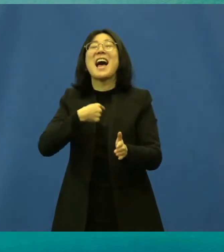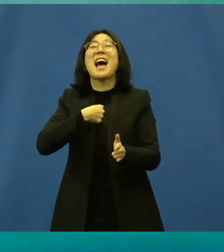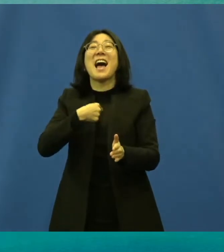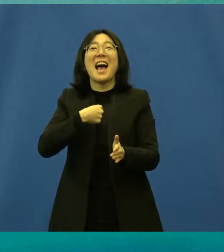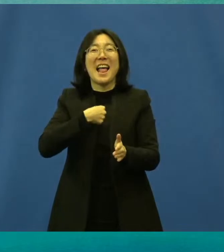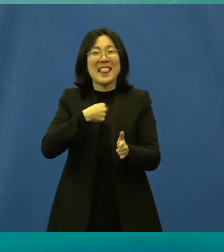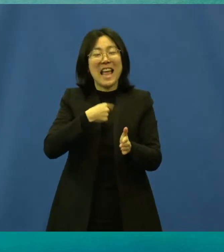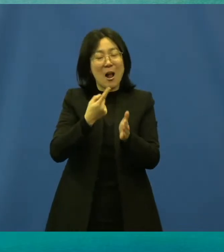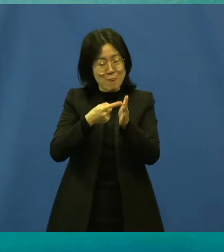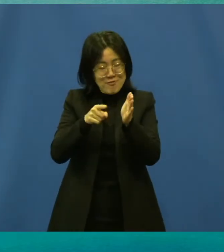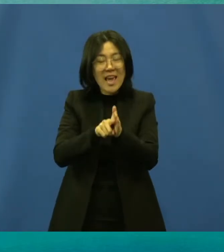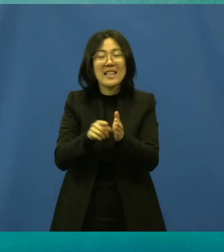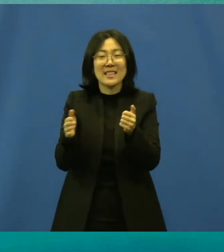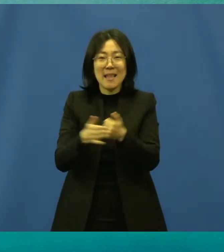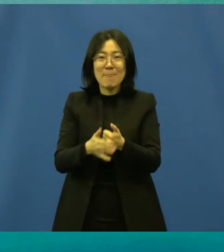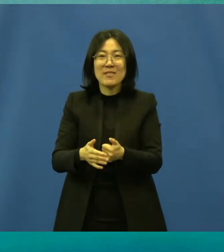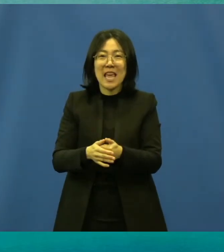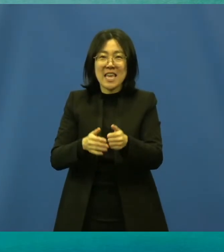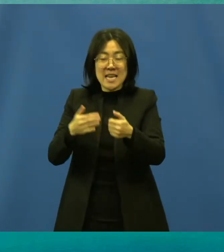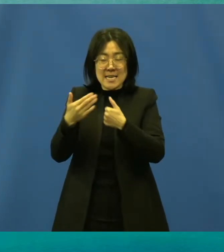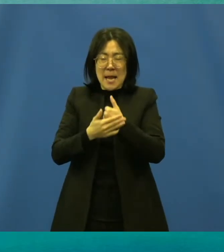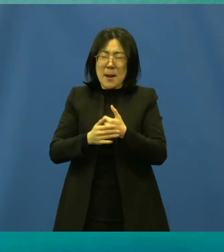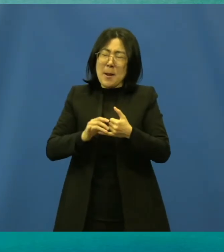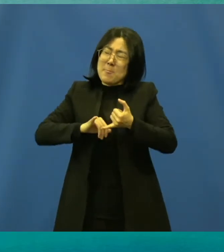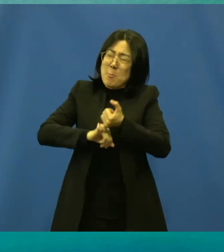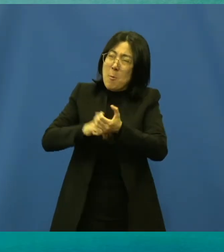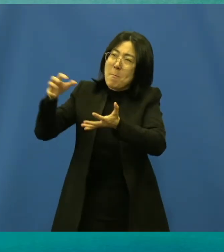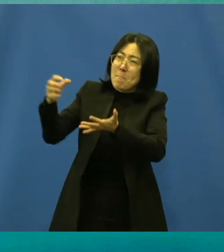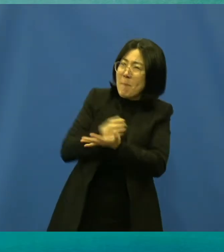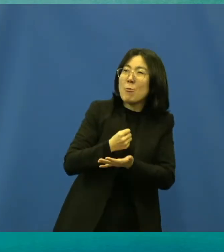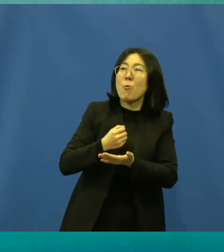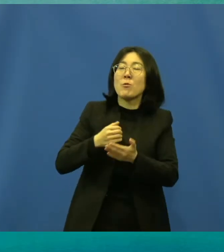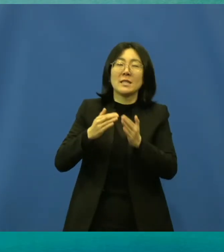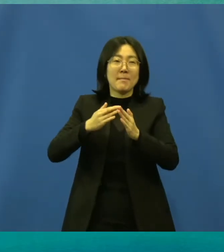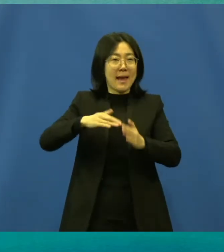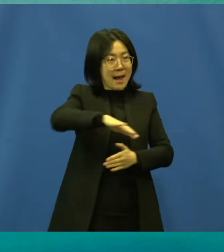은혜를 반드시 받고 가겠습니다.